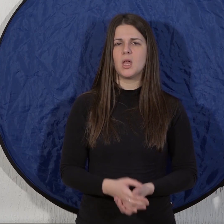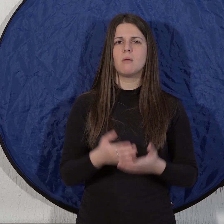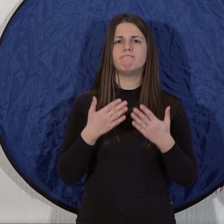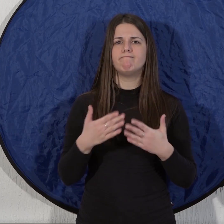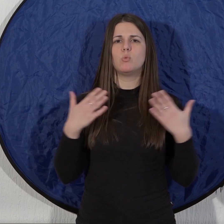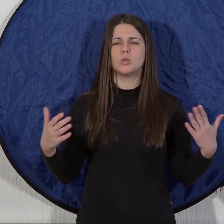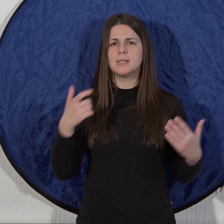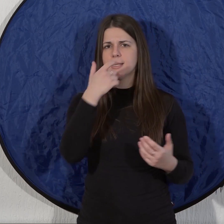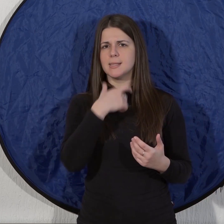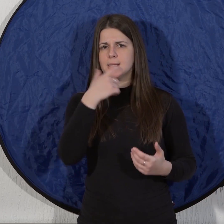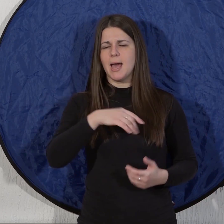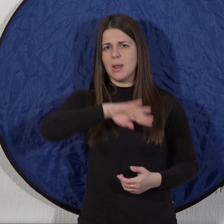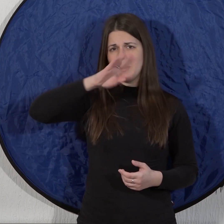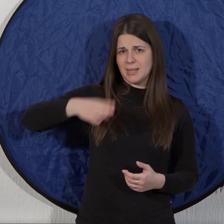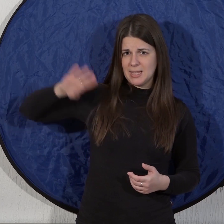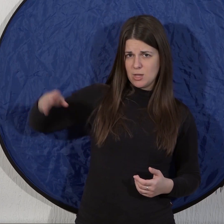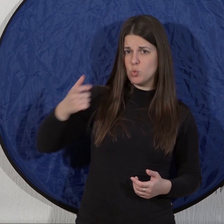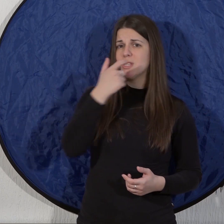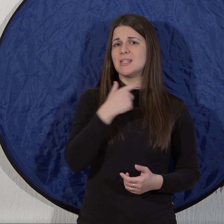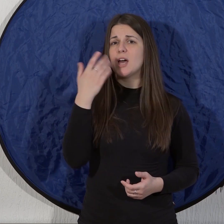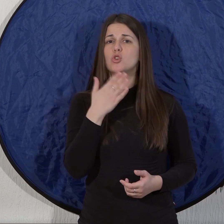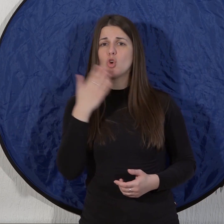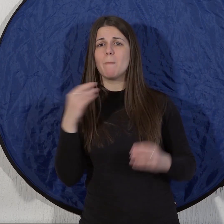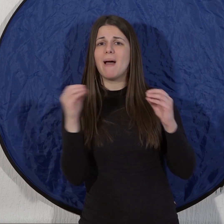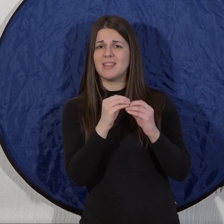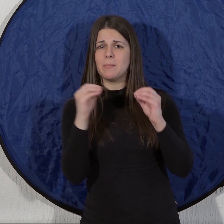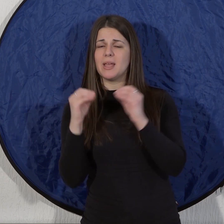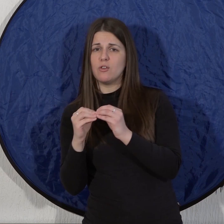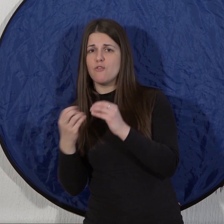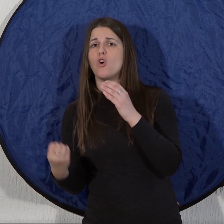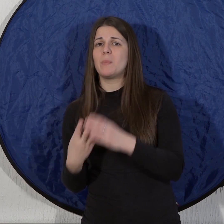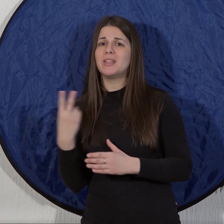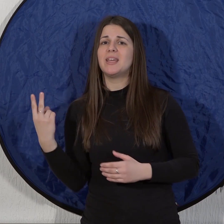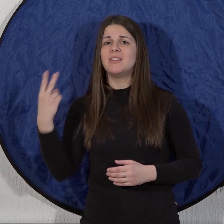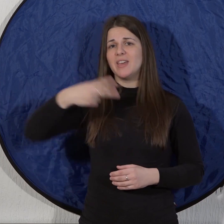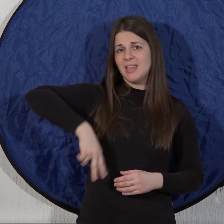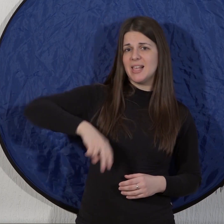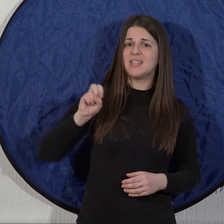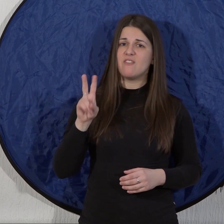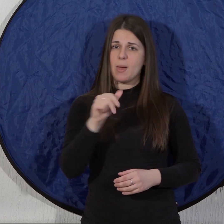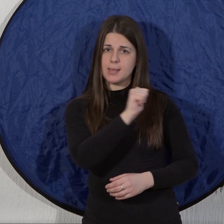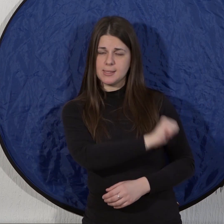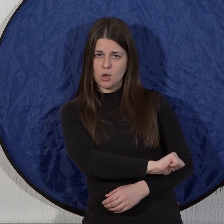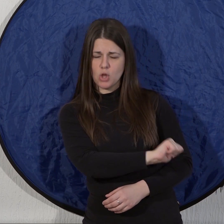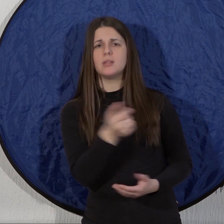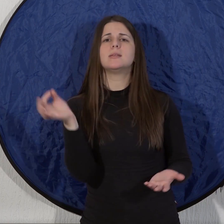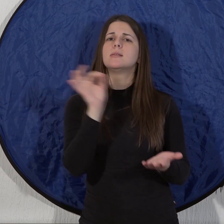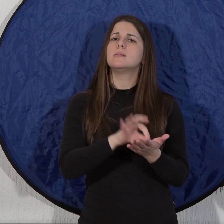Muzej Stare planine u staroj školi u Baltaberilovcu formiran je 2012. godine sa ciljem da se kroz priču